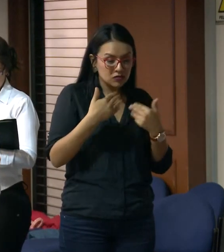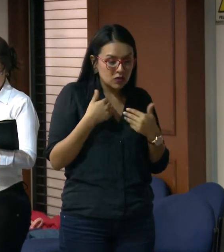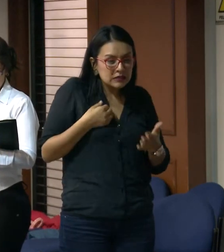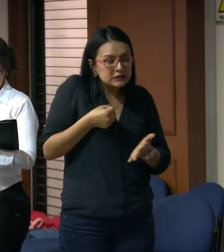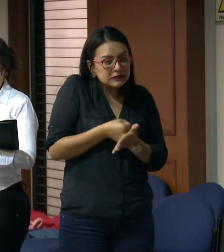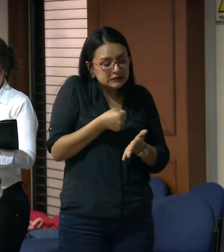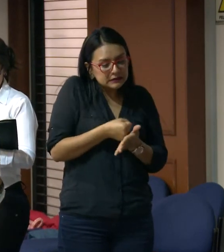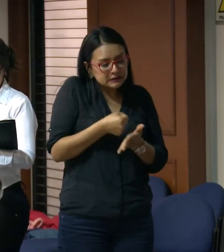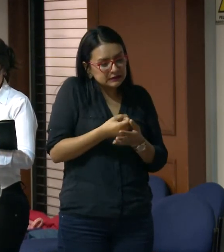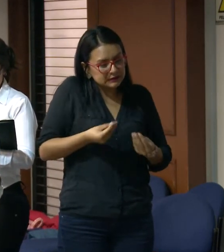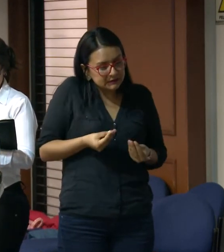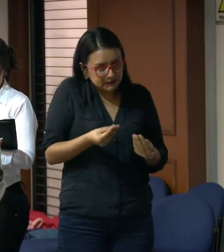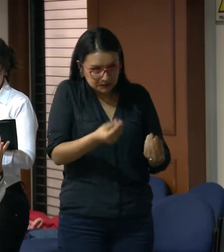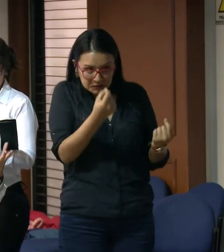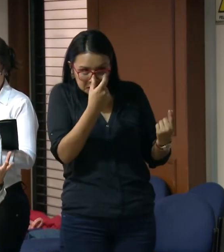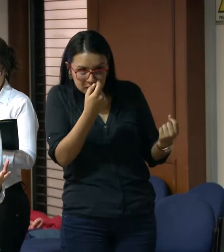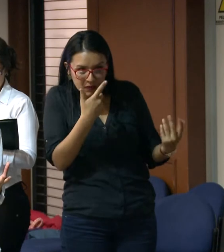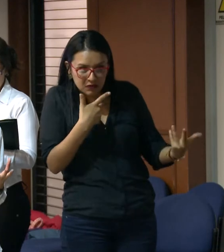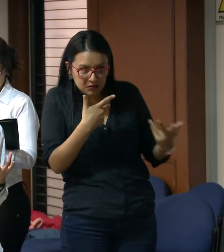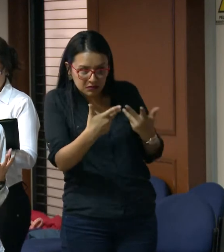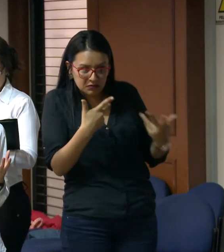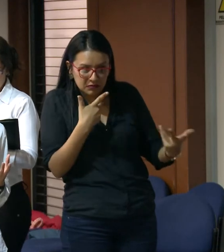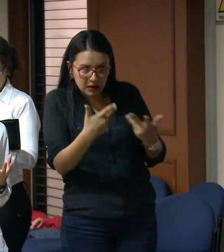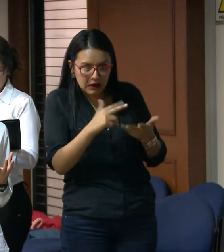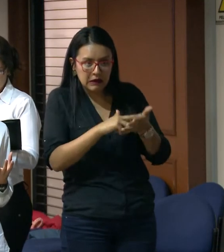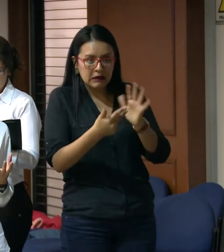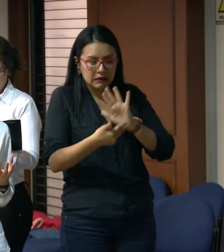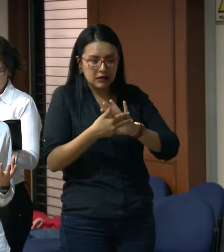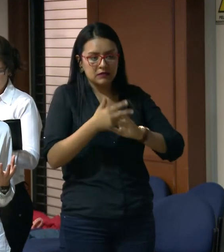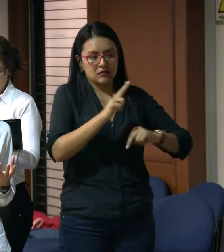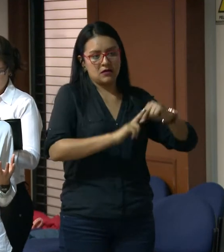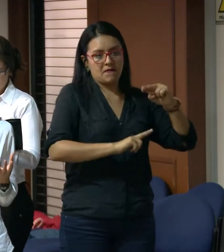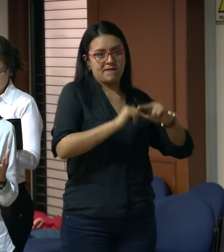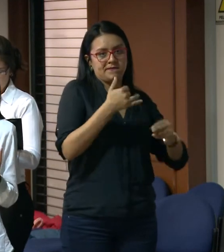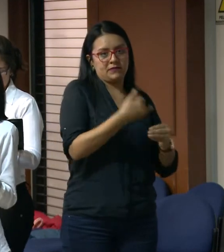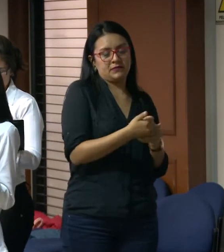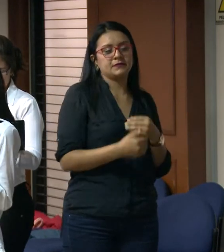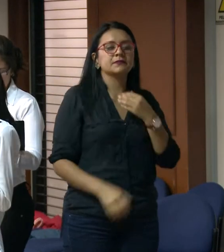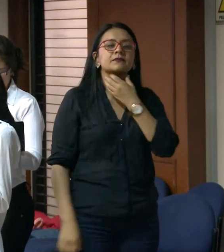trato de transmitirle a partir de lo que fue construido.